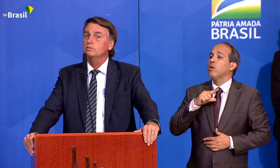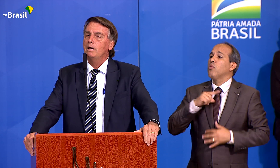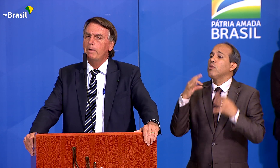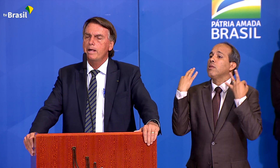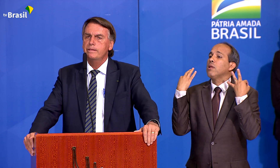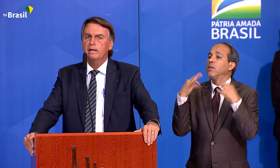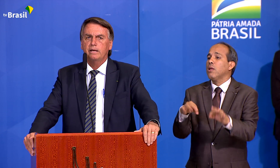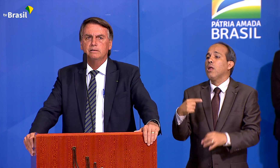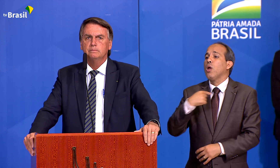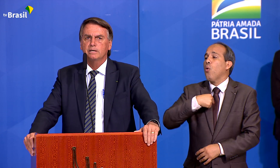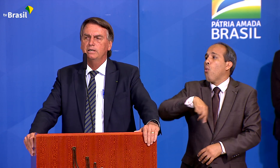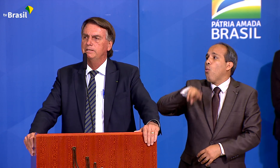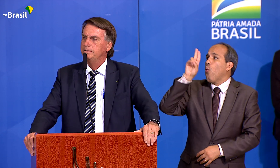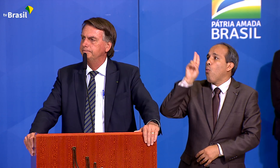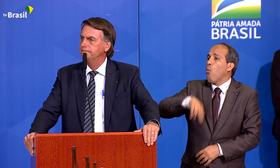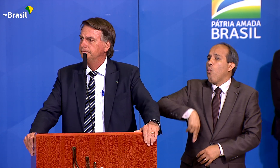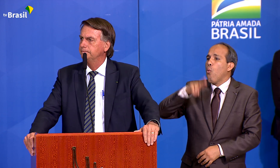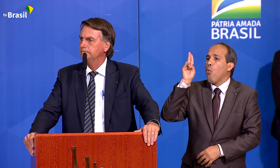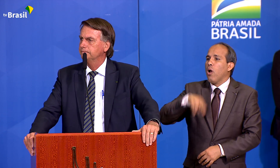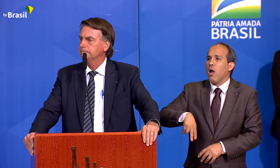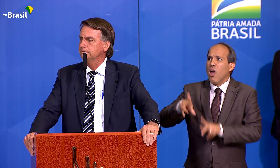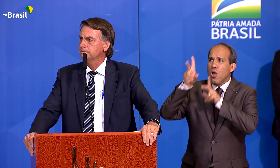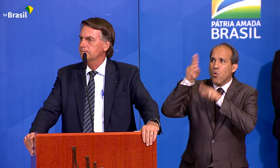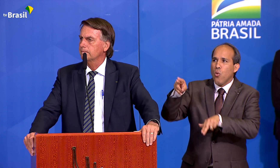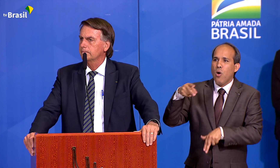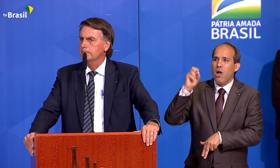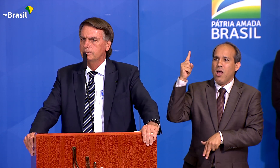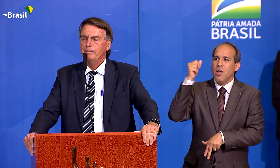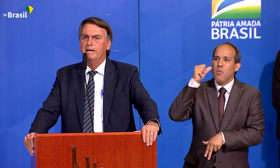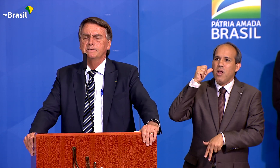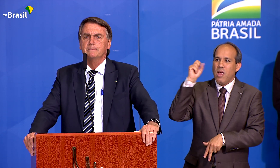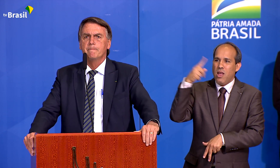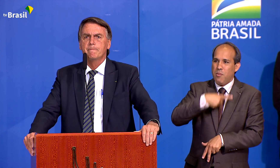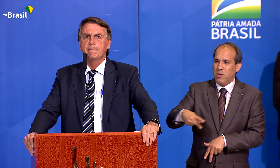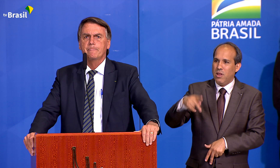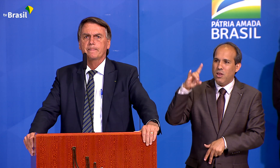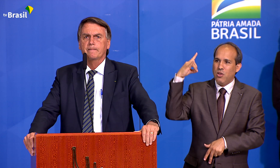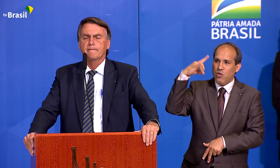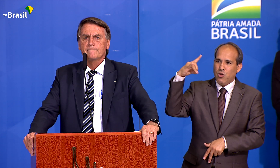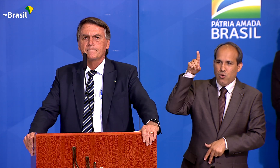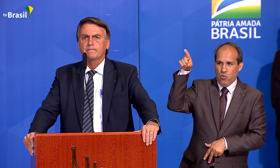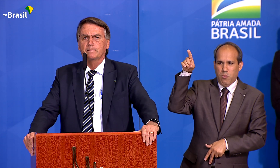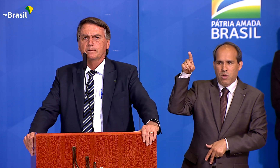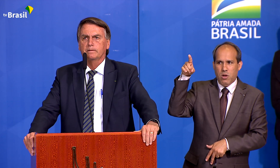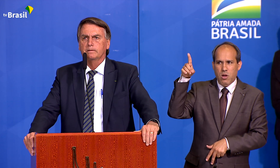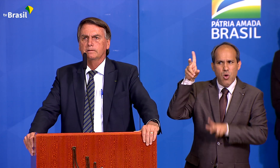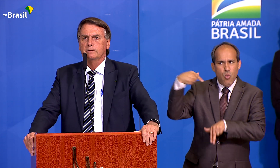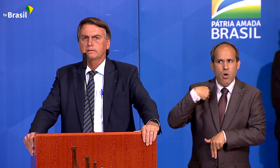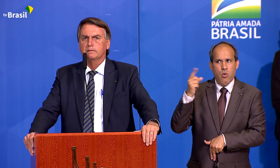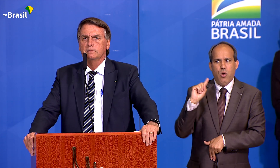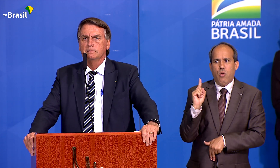eu jamais serei uma Jane e jamais